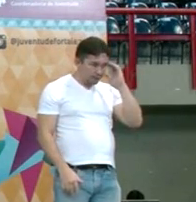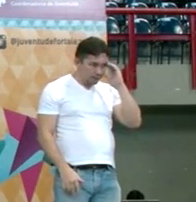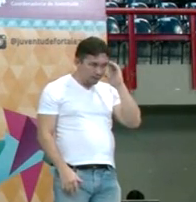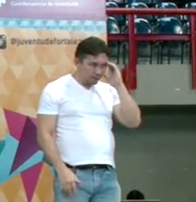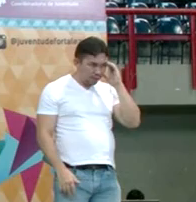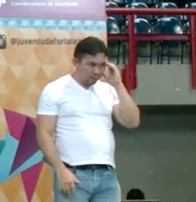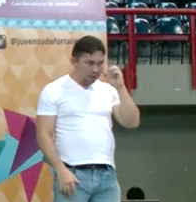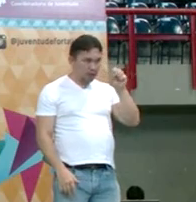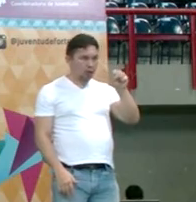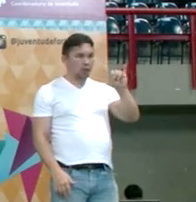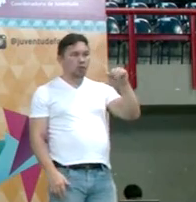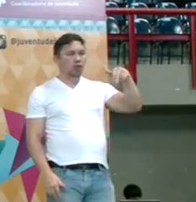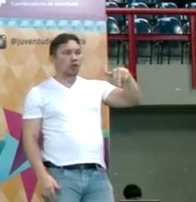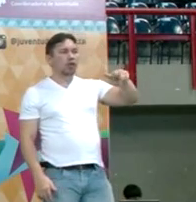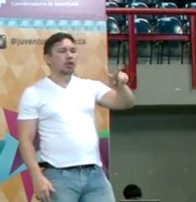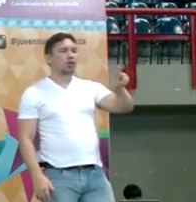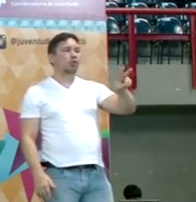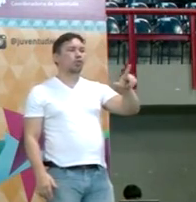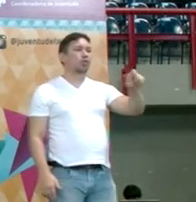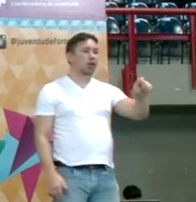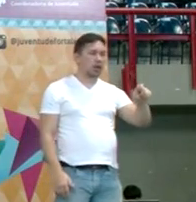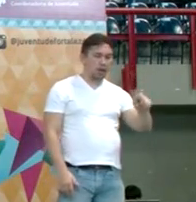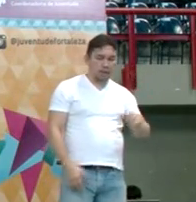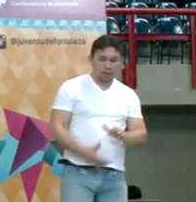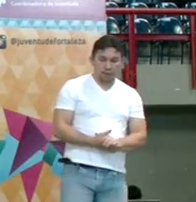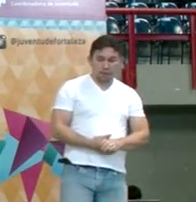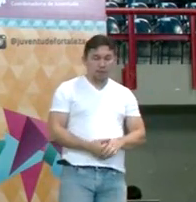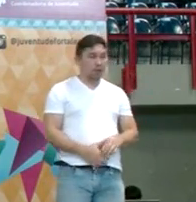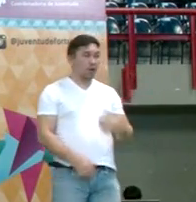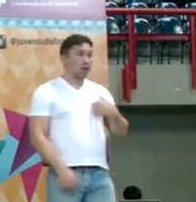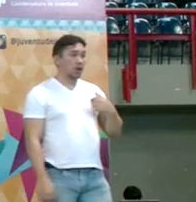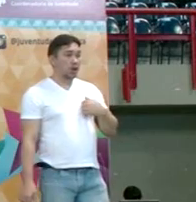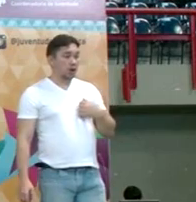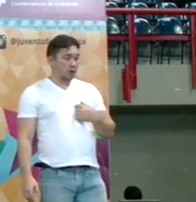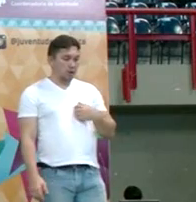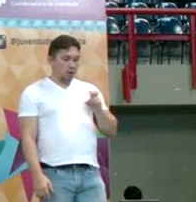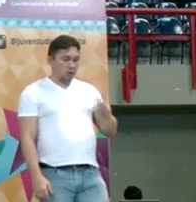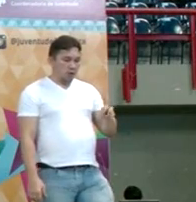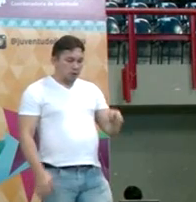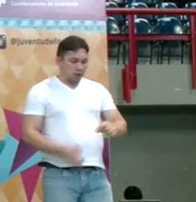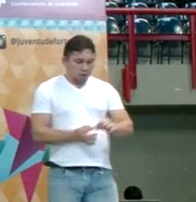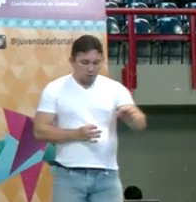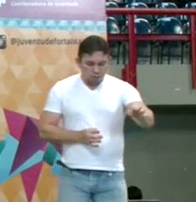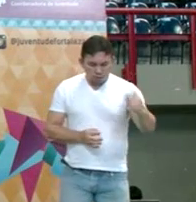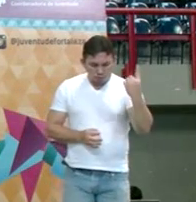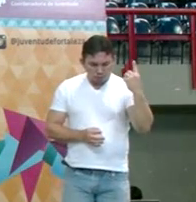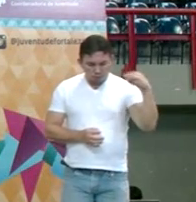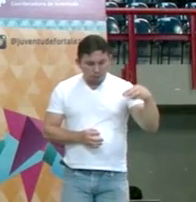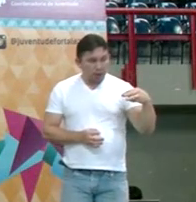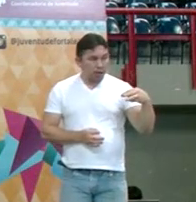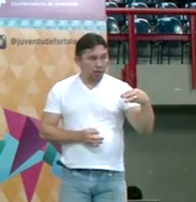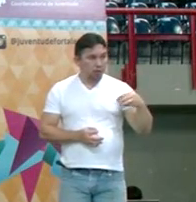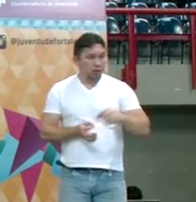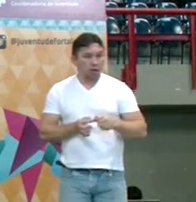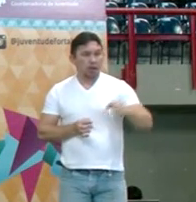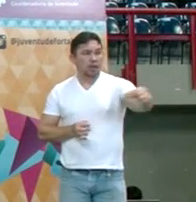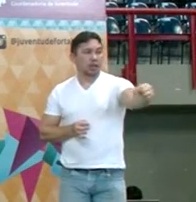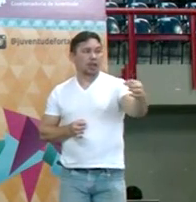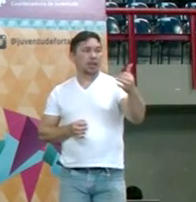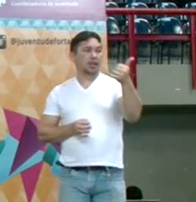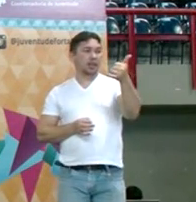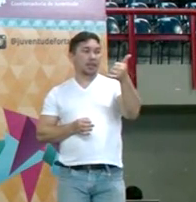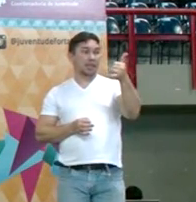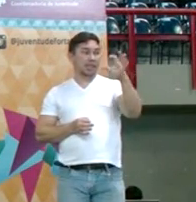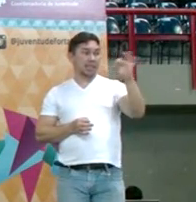só 1M. Se eu dissesse, andei 100 metros, 100M. Não tem gente que